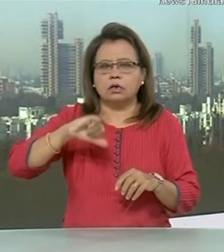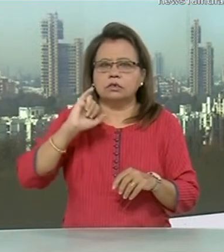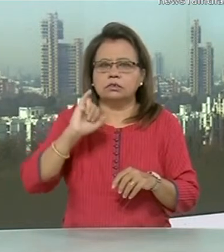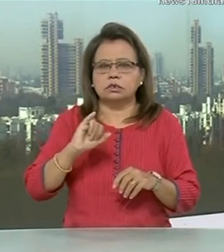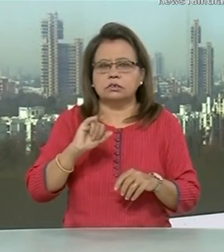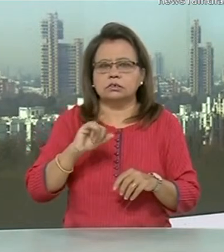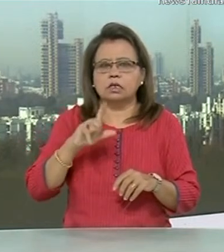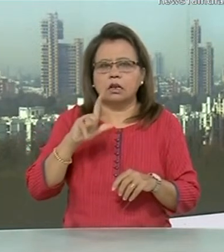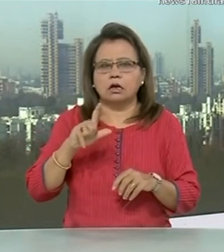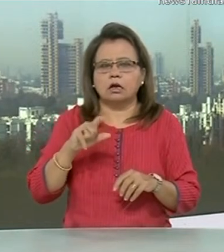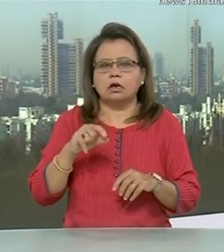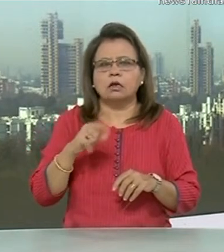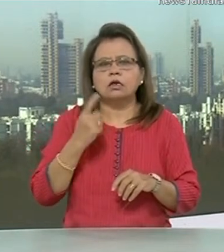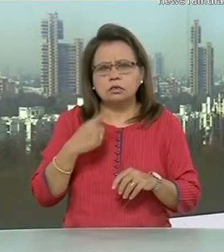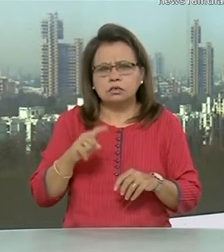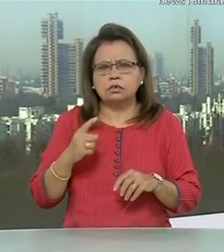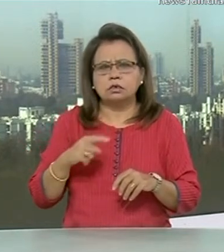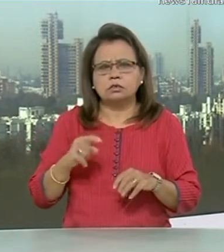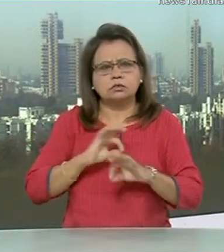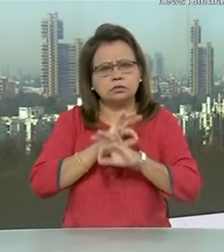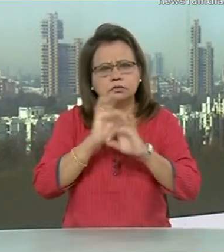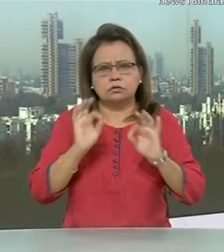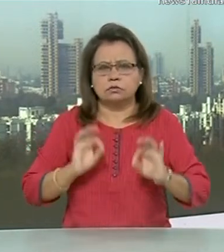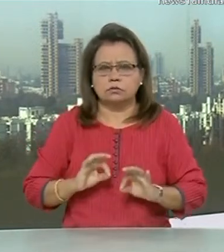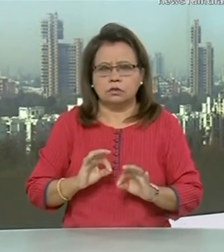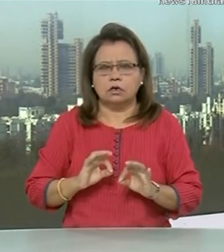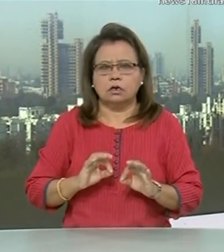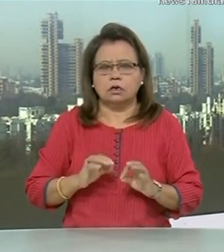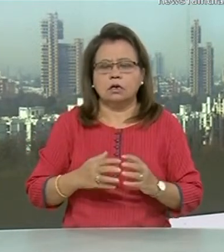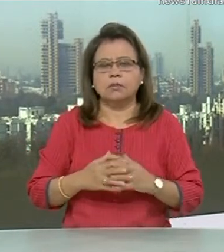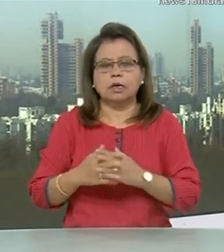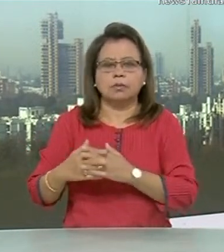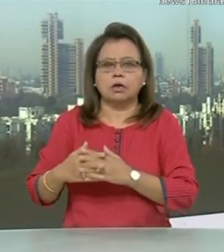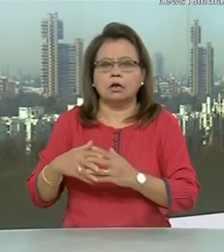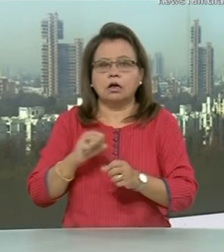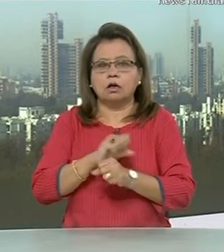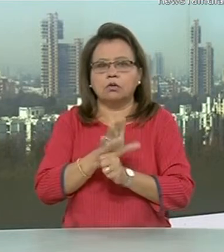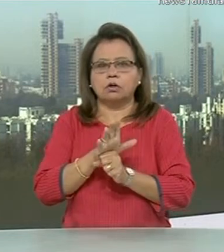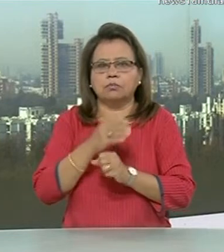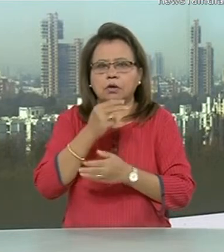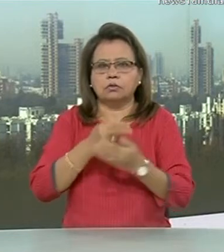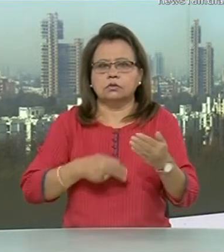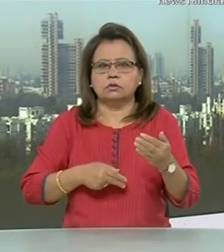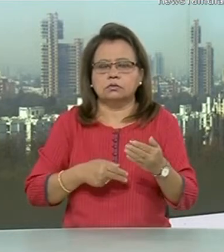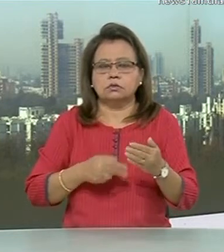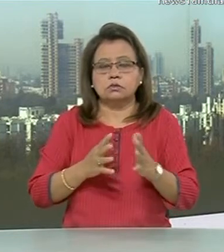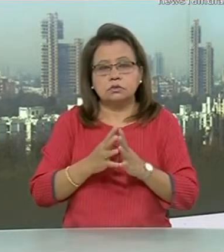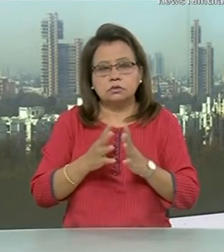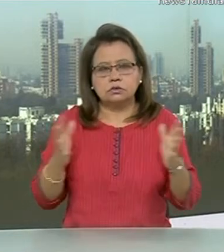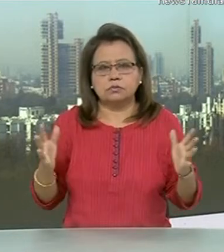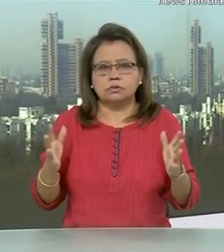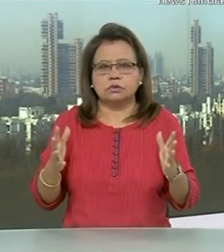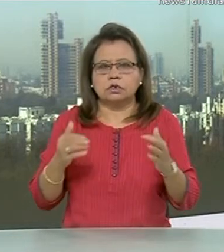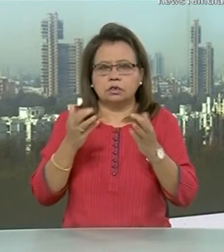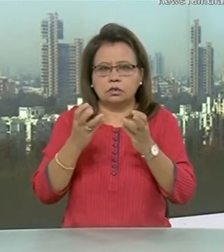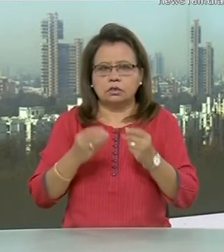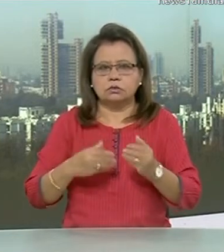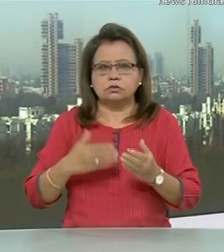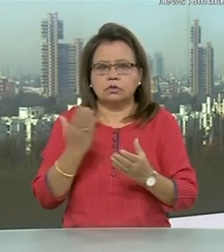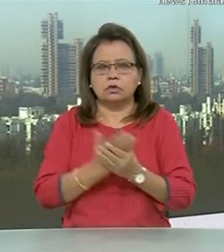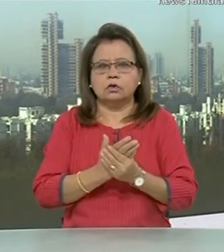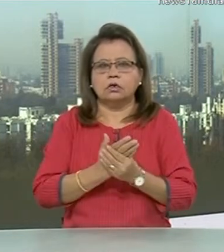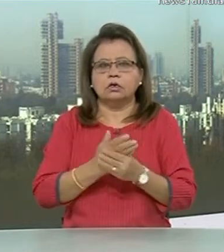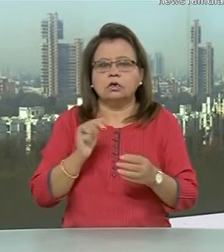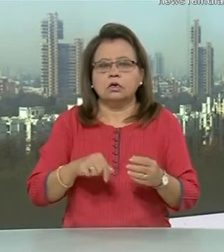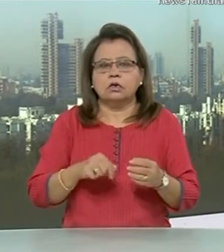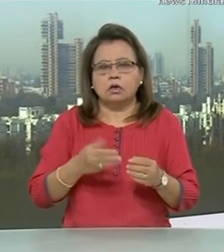से ज्यादा लोग इलाज के संक्रमण से पूरी तरह स्वस्थ हो गए अमेरिका में संक्रमण के मामलों की सब्सक्राइब